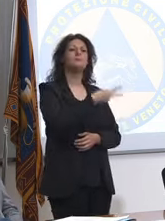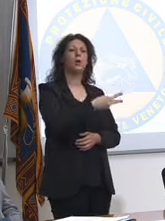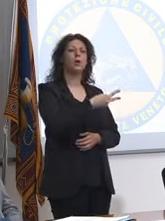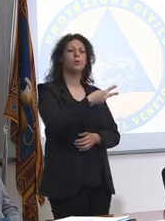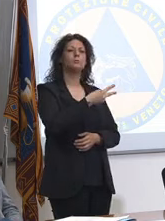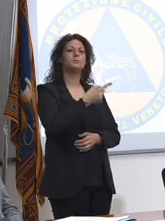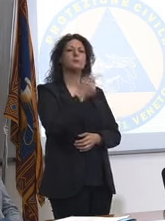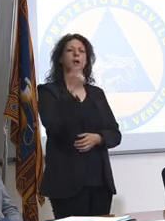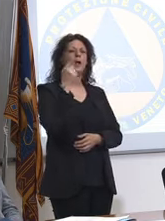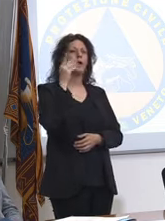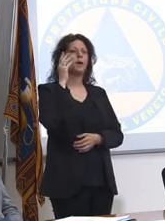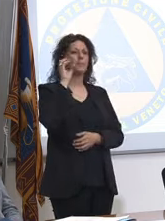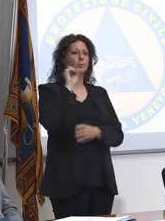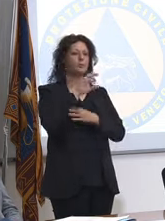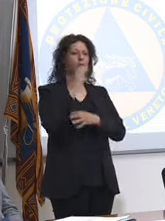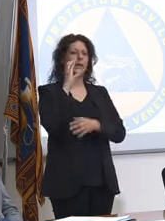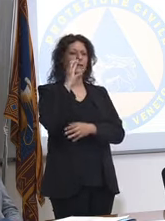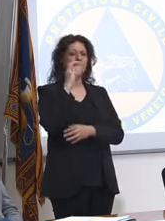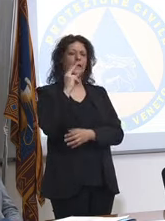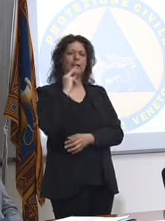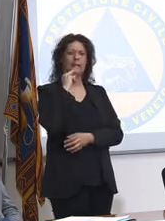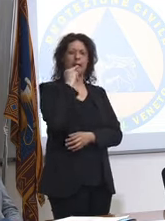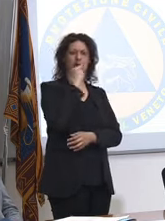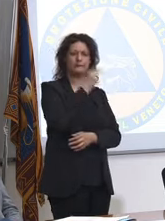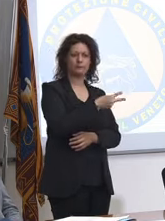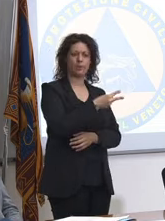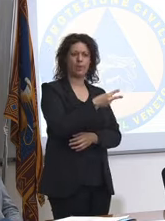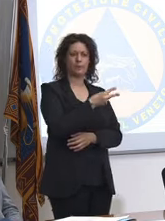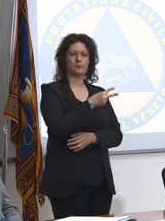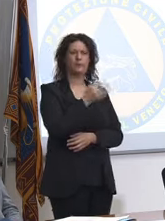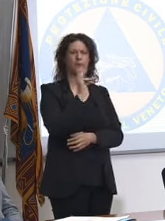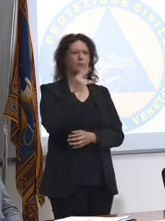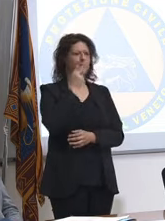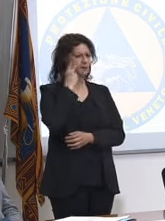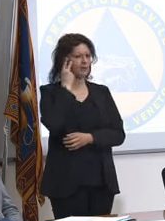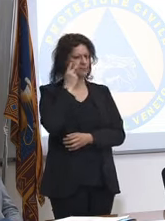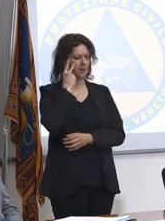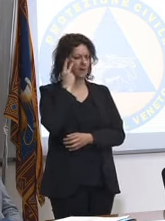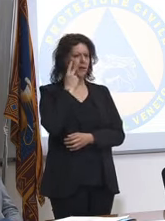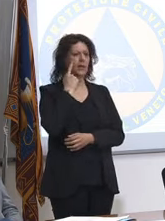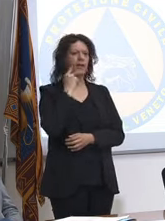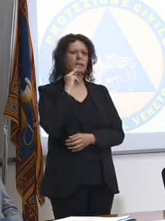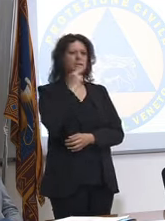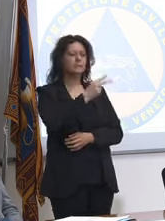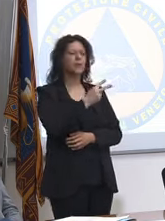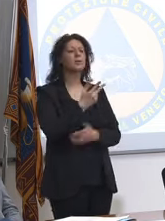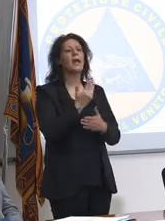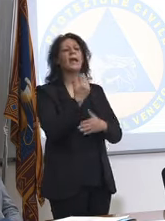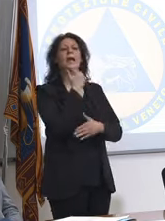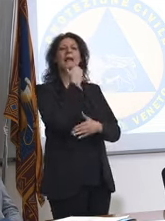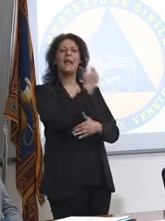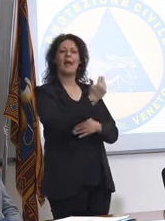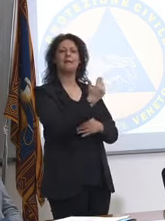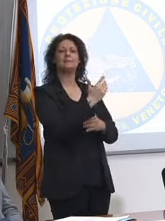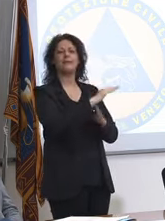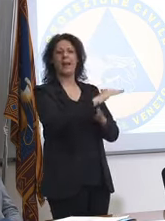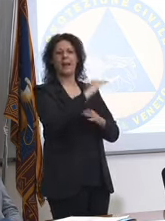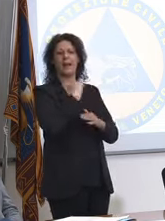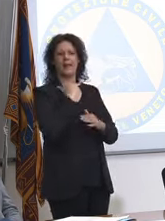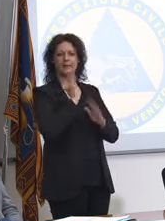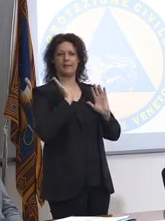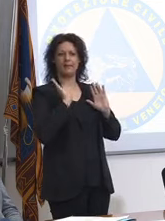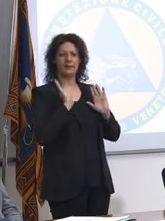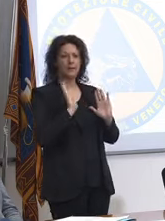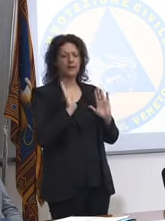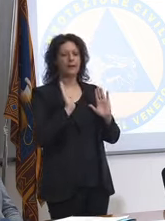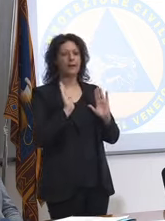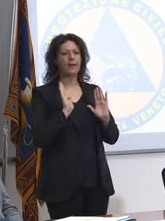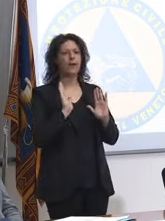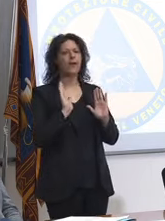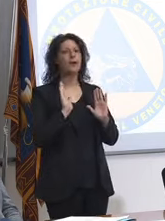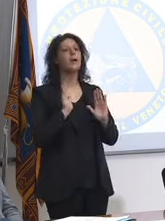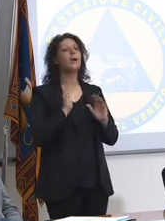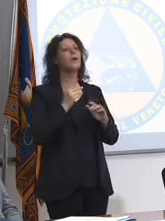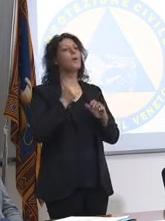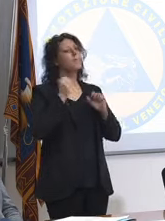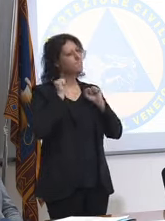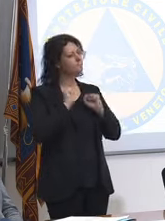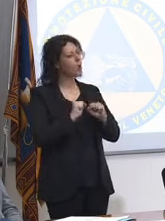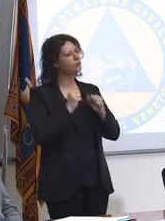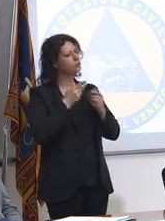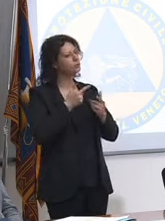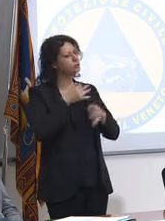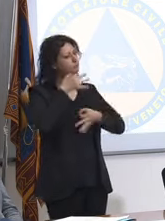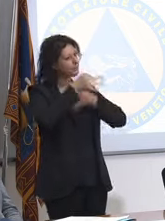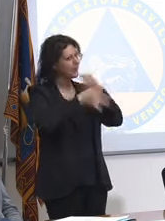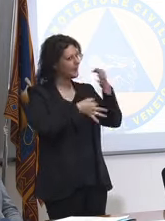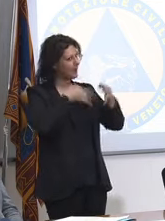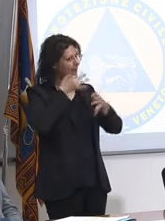ringrazia il direttore della lettera e della possibilità di chiarire quelle che erano le sue affermazioni fatte